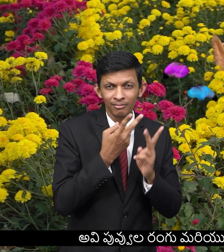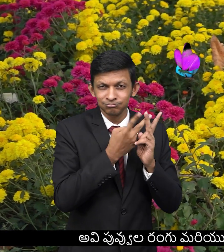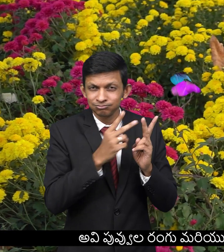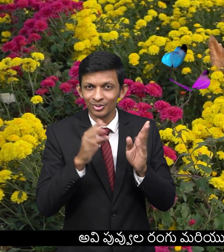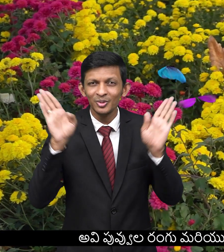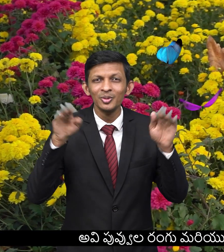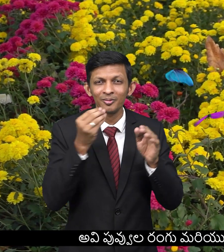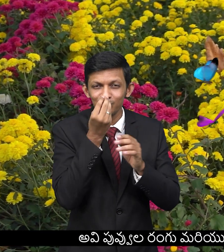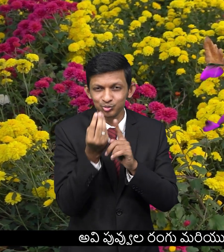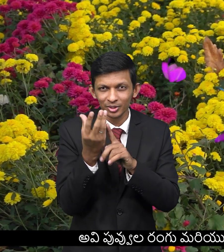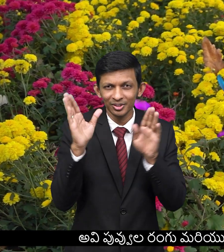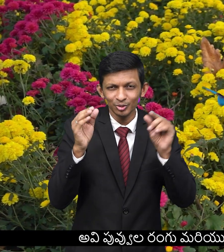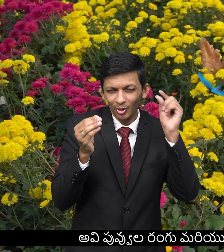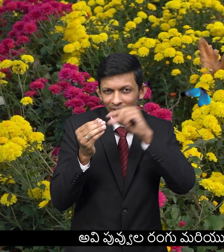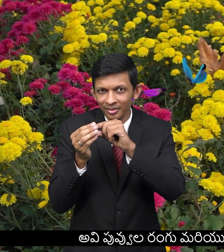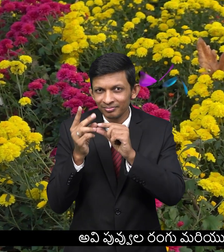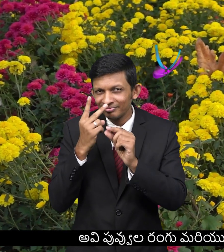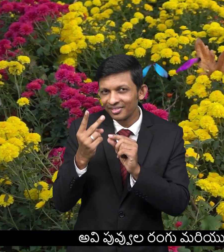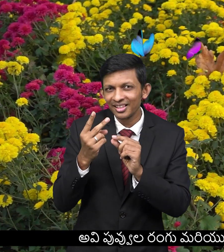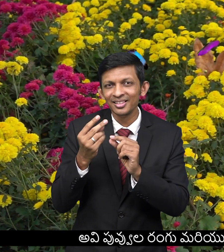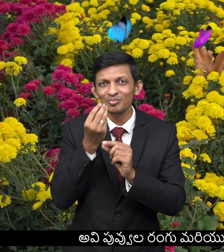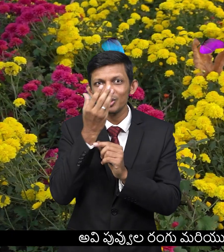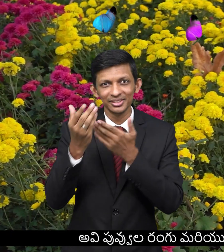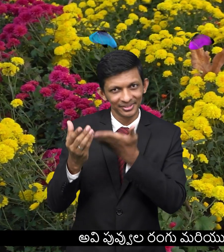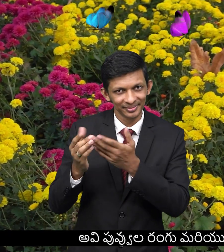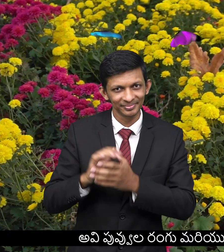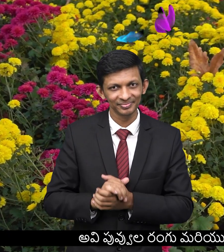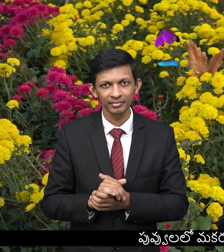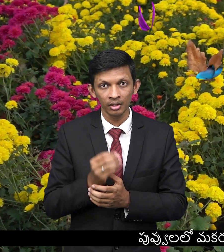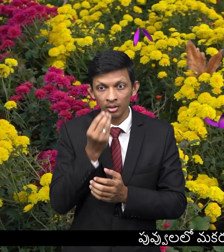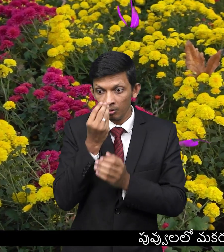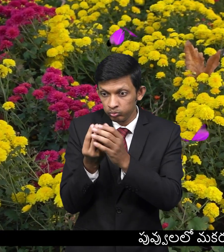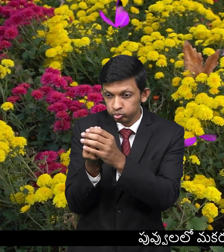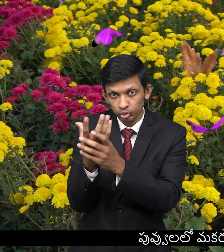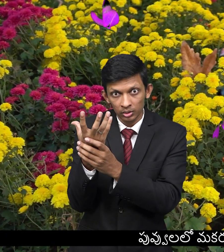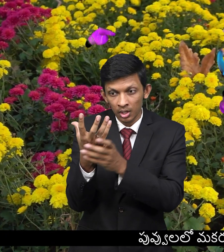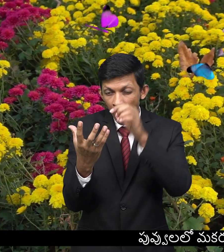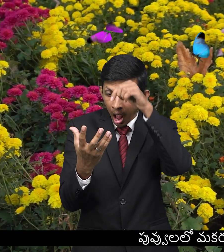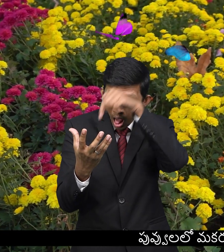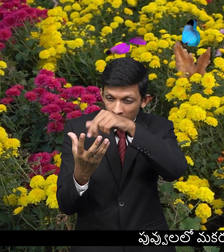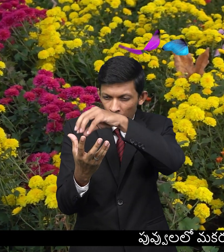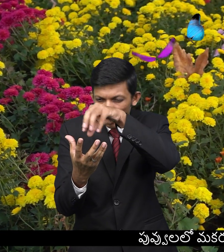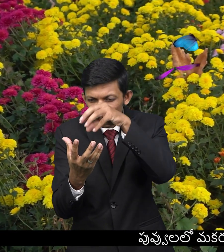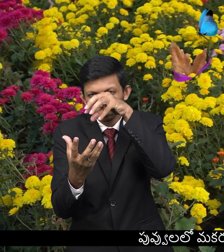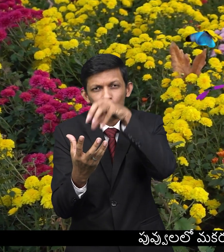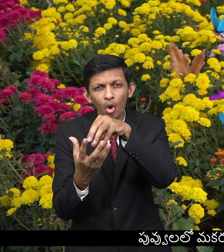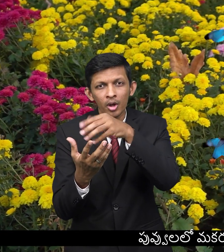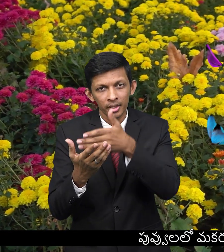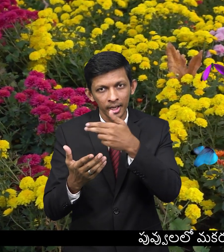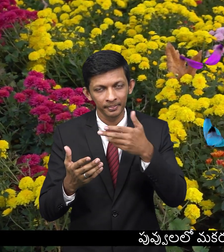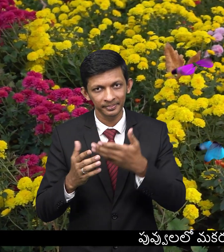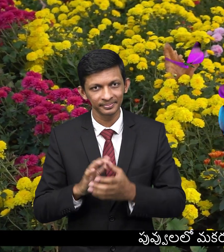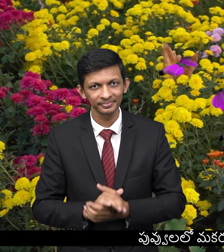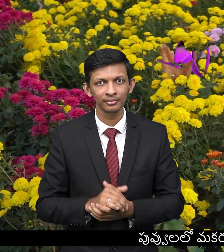అవి పువ్వుల రంగు మరియు వాసనకు ఆకర్షితులవుతాయి. పువ్వులలో మకరందం ఉంటుంది.